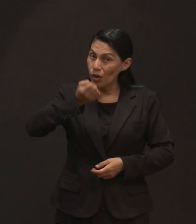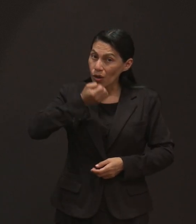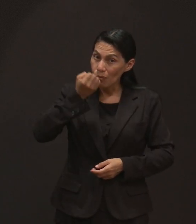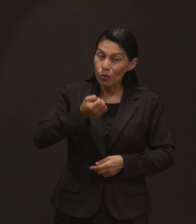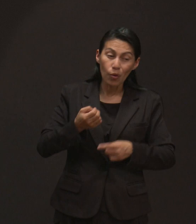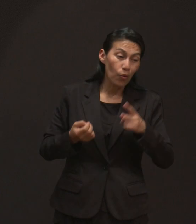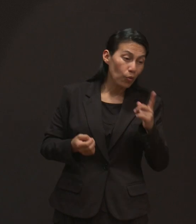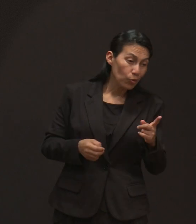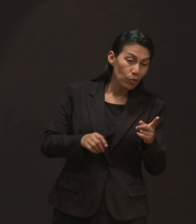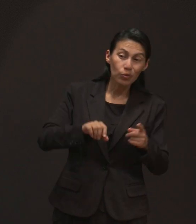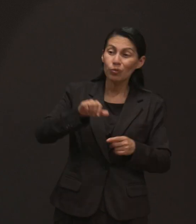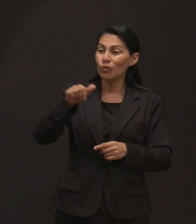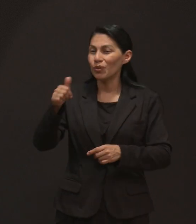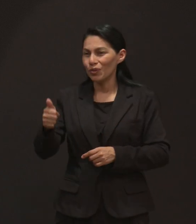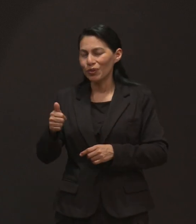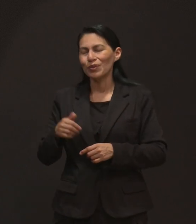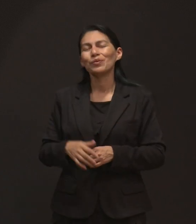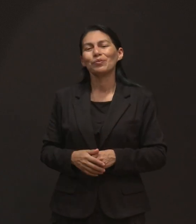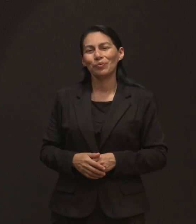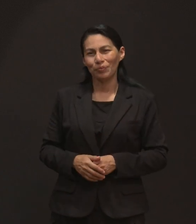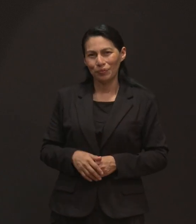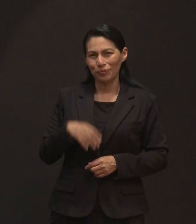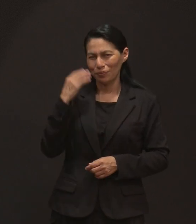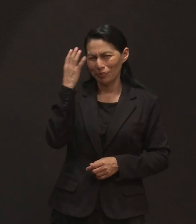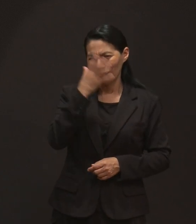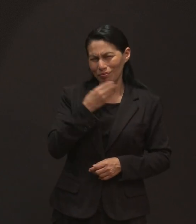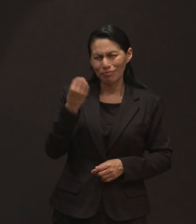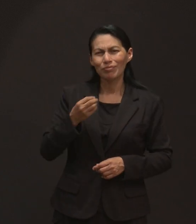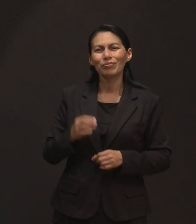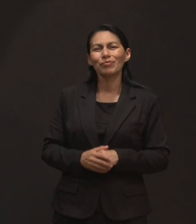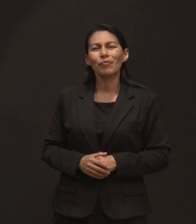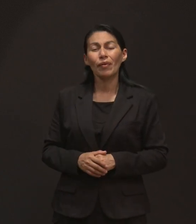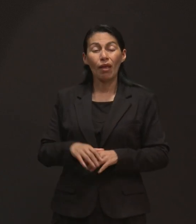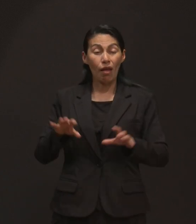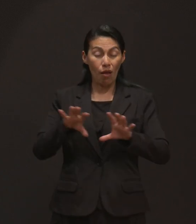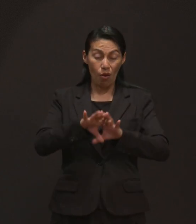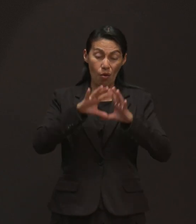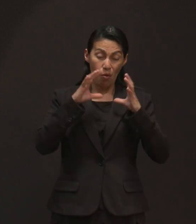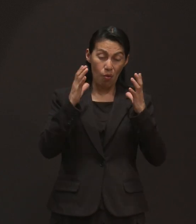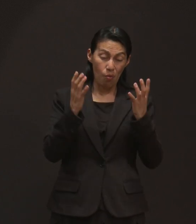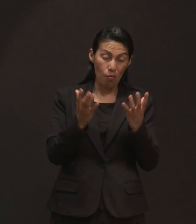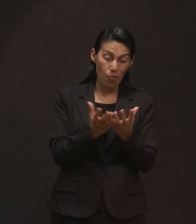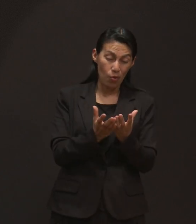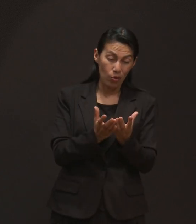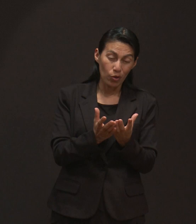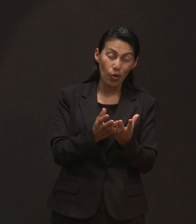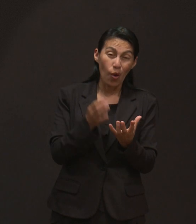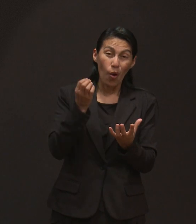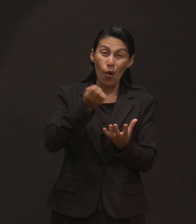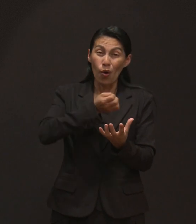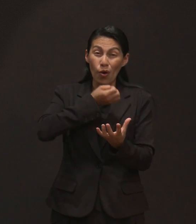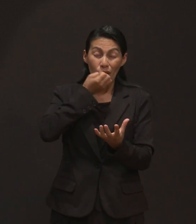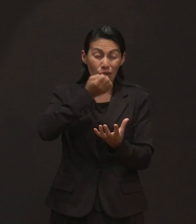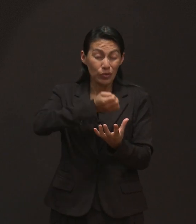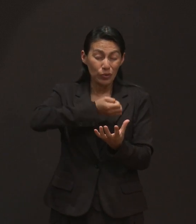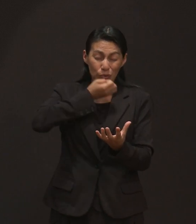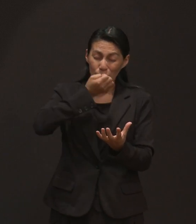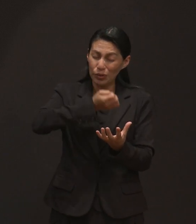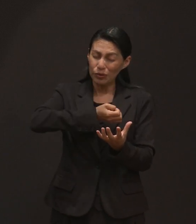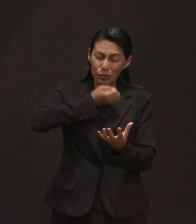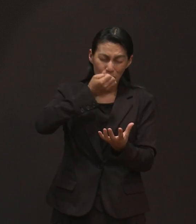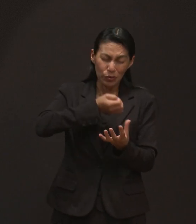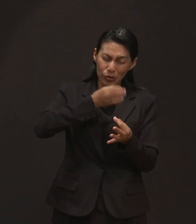que intercedemos los unos por los otros, hasta inundar este mundo de oraciones,